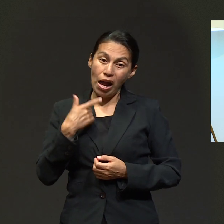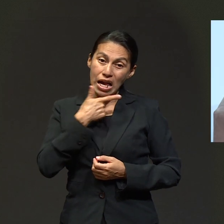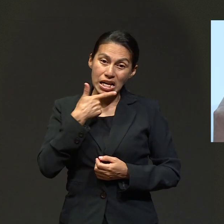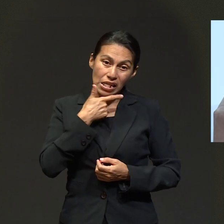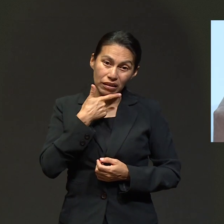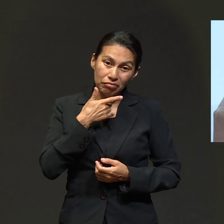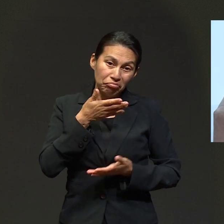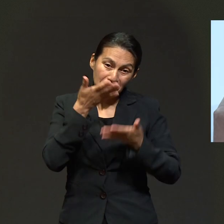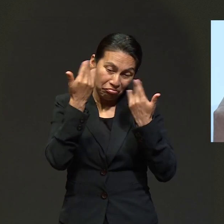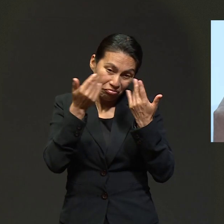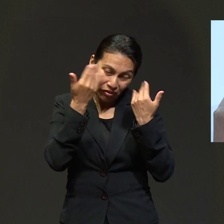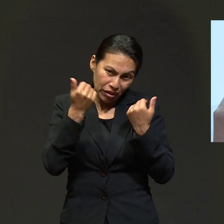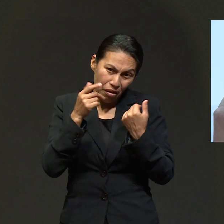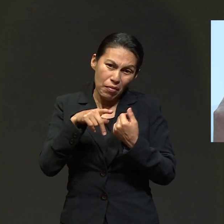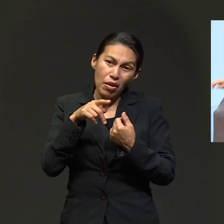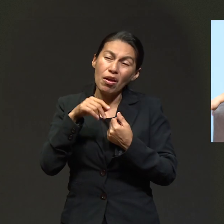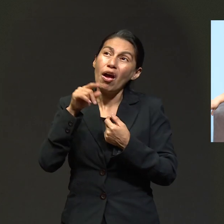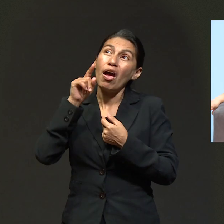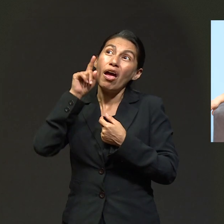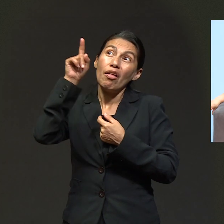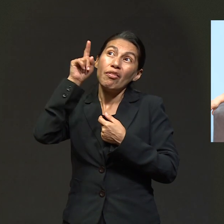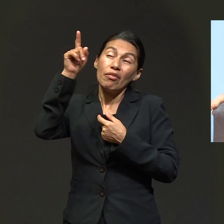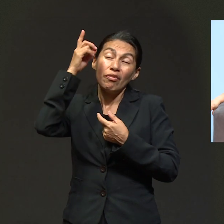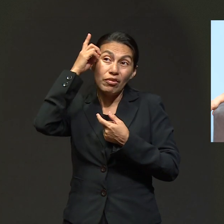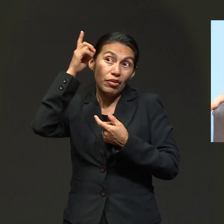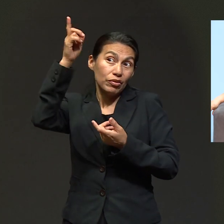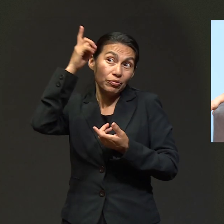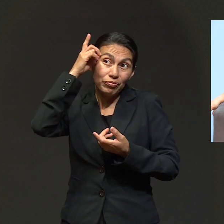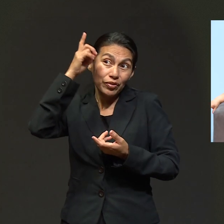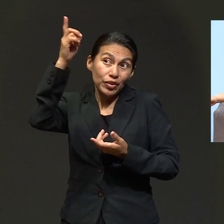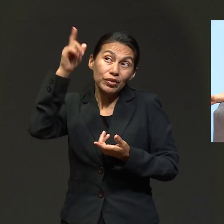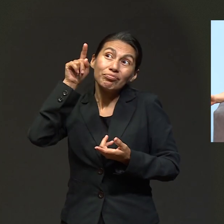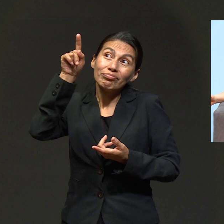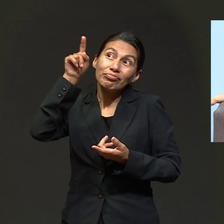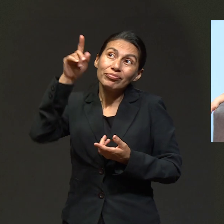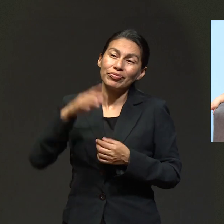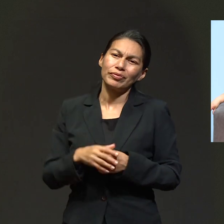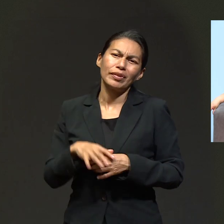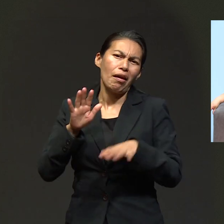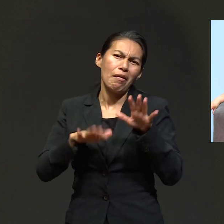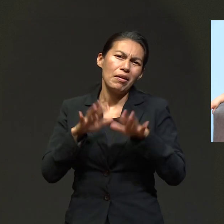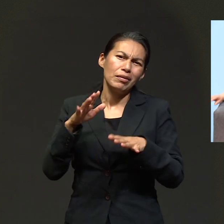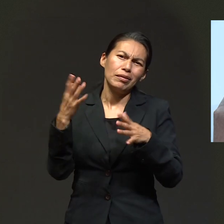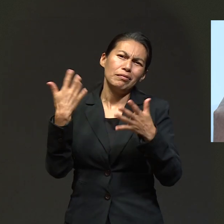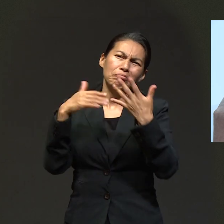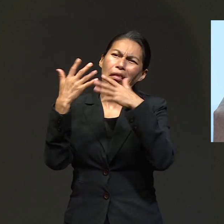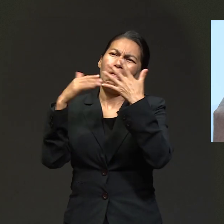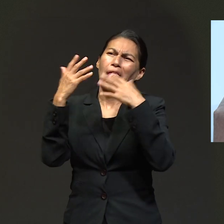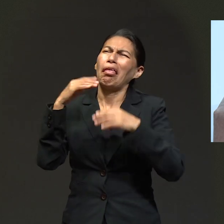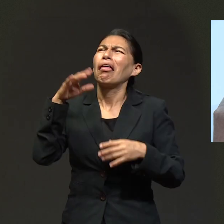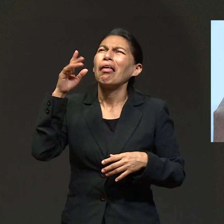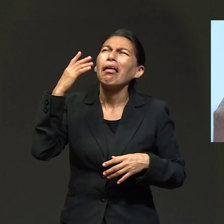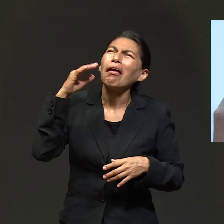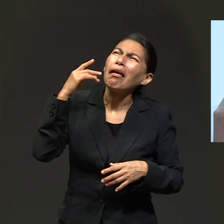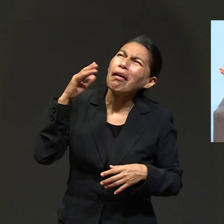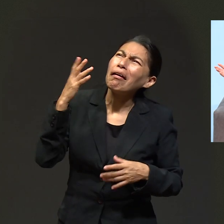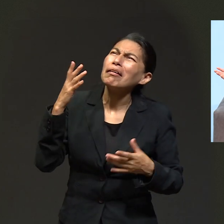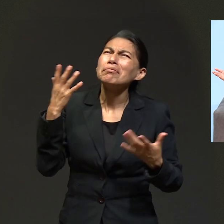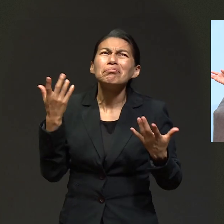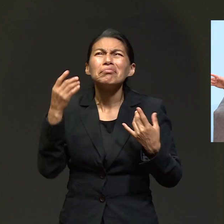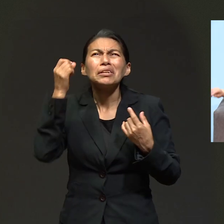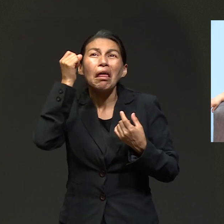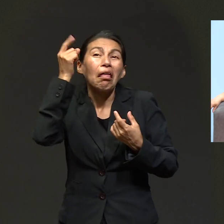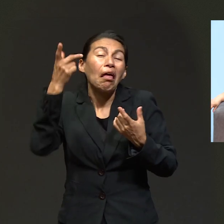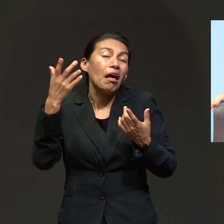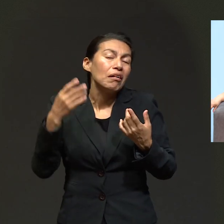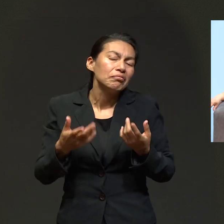nada más decía, it's good. It's good, le decía yo, ¿no? Pero era lo que podía decir nada más. Y a veces les hacía yo ademanes